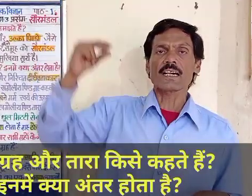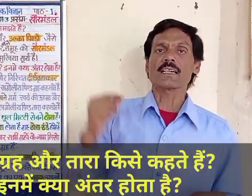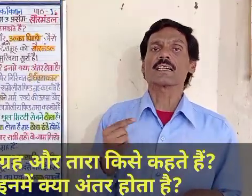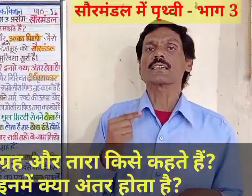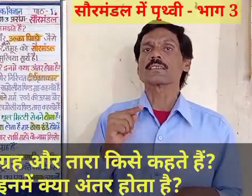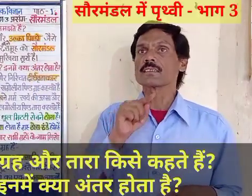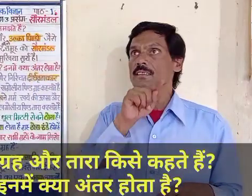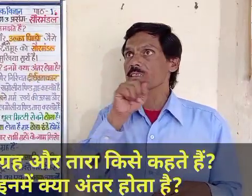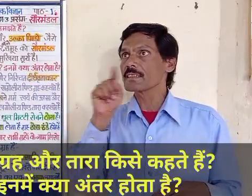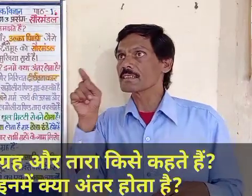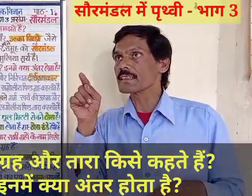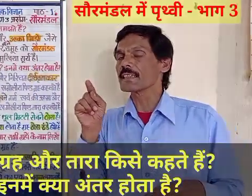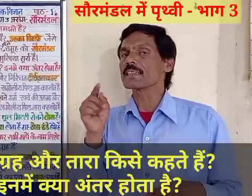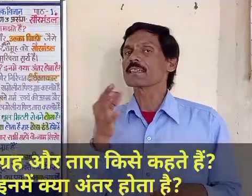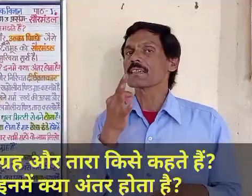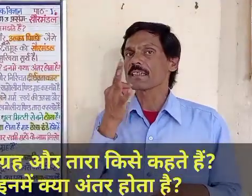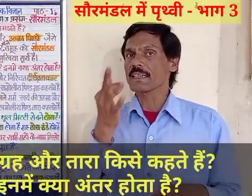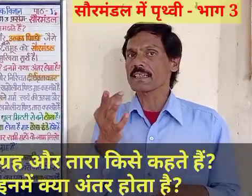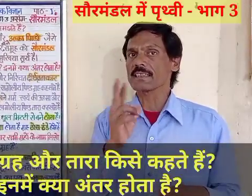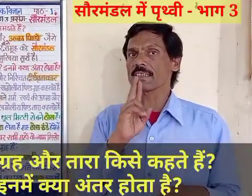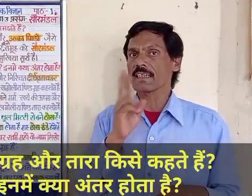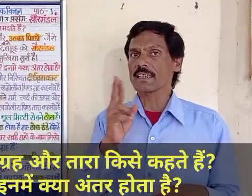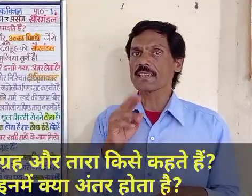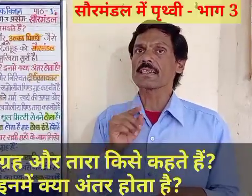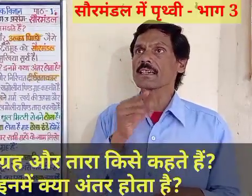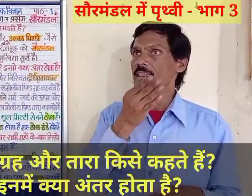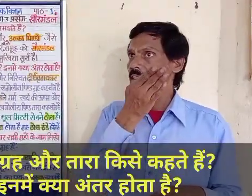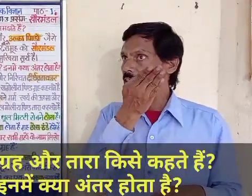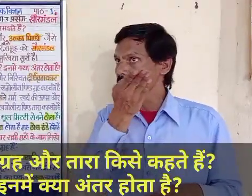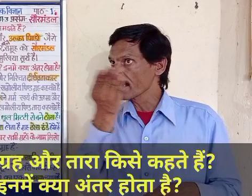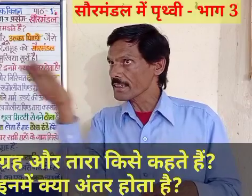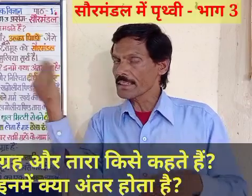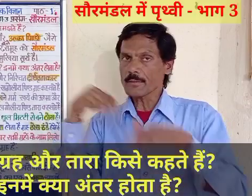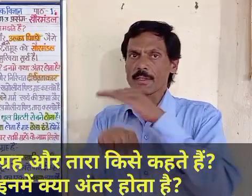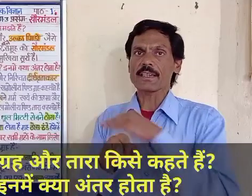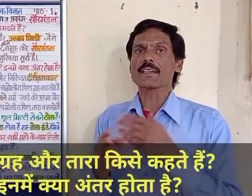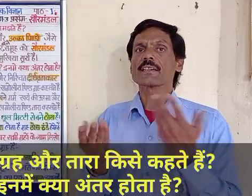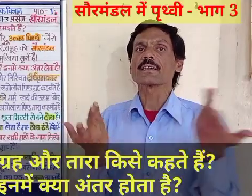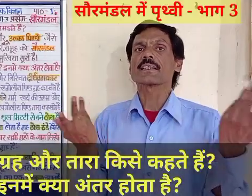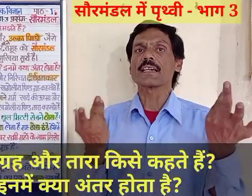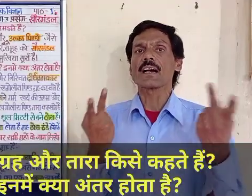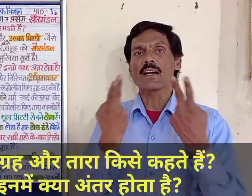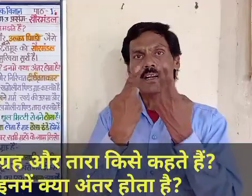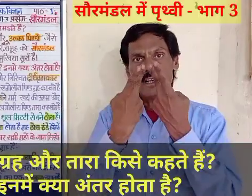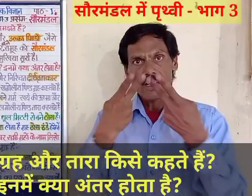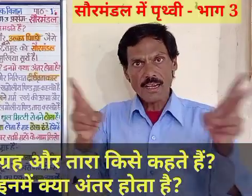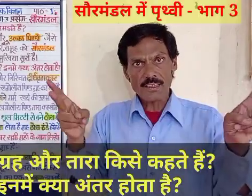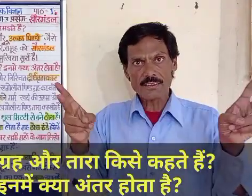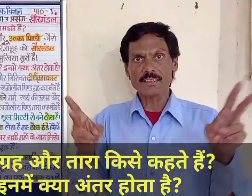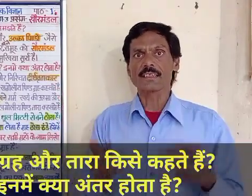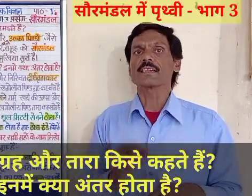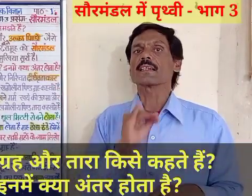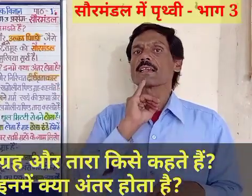तारा किसे कहते हैं? इनमें क्या अंतर